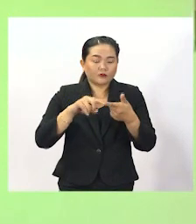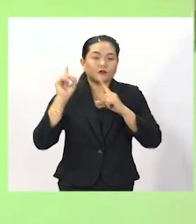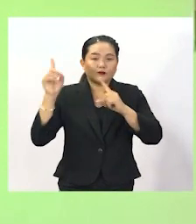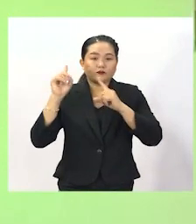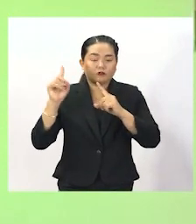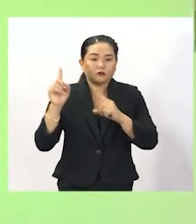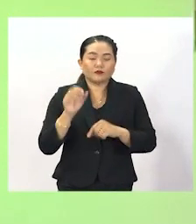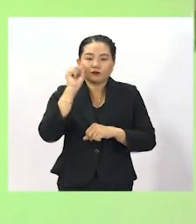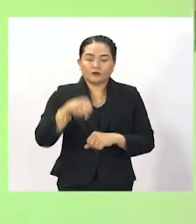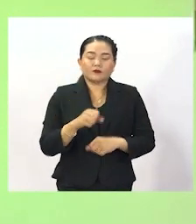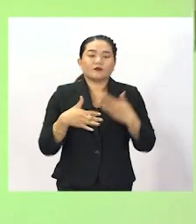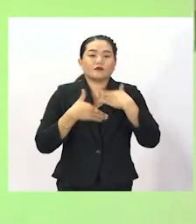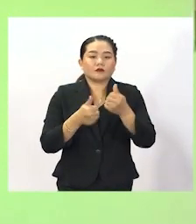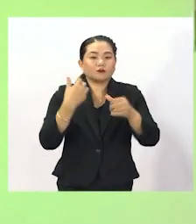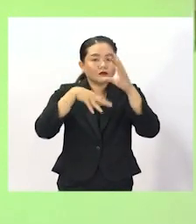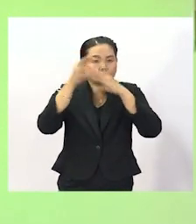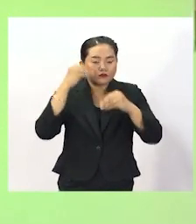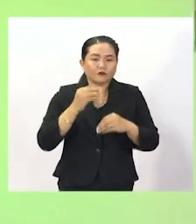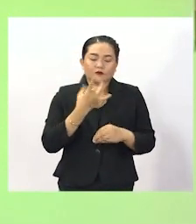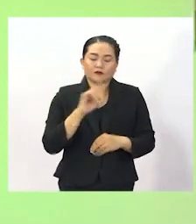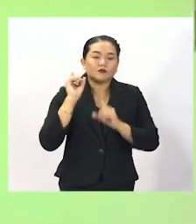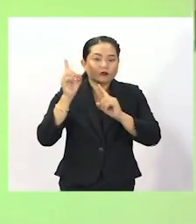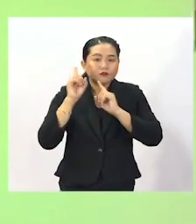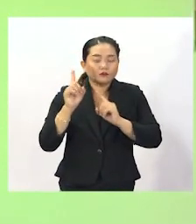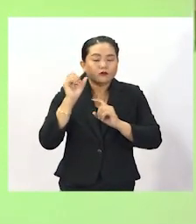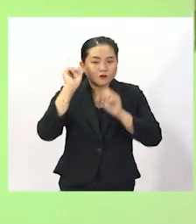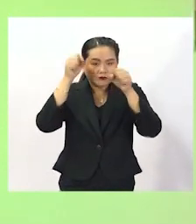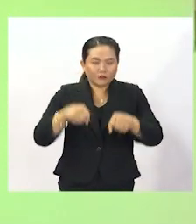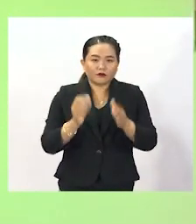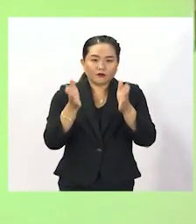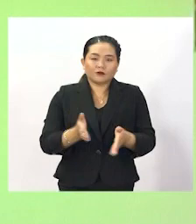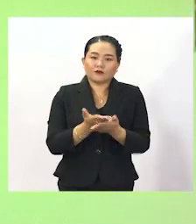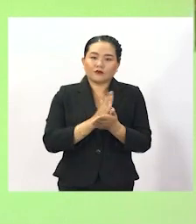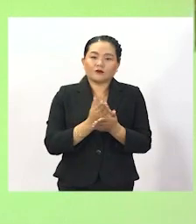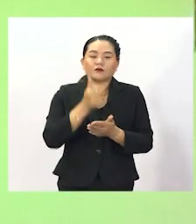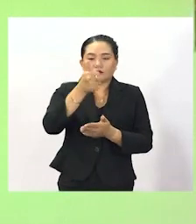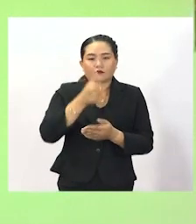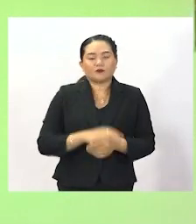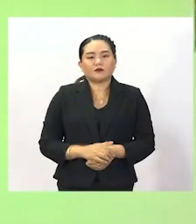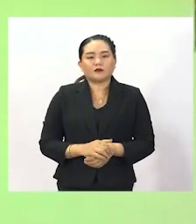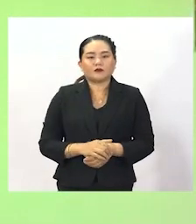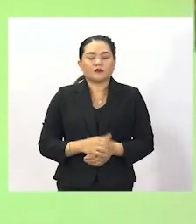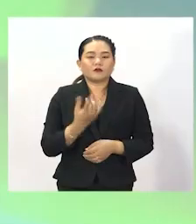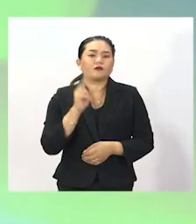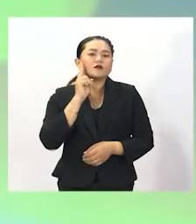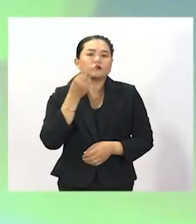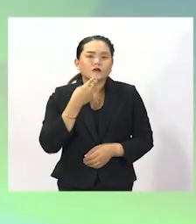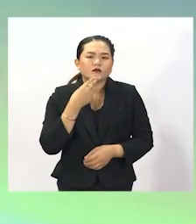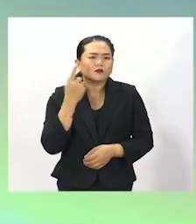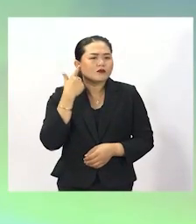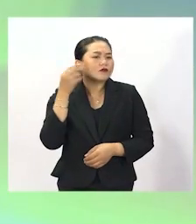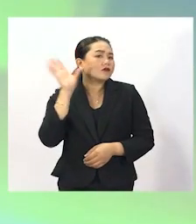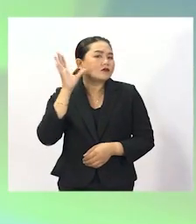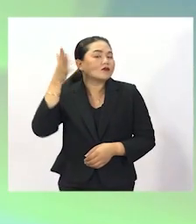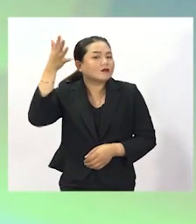តាដែលអាចស្ដាប់លឺនឹងបាទព្រោះថាតើយើងស្ដាប់លឺមិនអាច បាទបកប្រែបាន បាទបា ទពួកគាត់គោថ្លង់ហើយដូចយើងគាត់ស្ដាប់អ